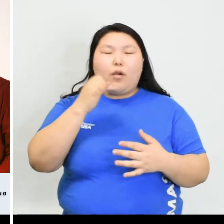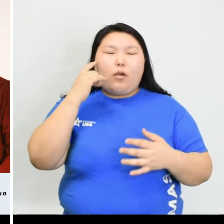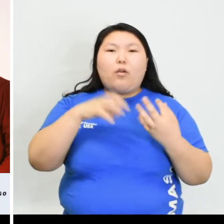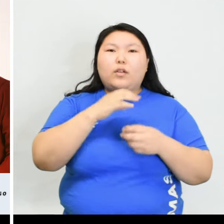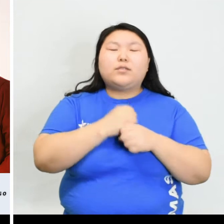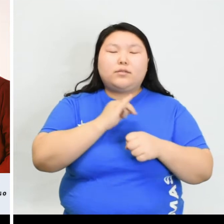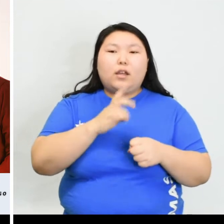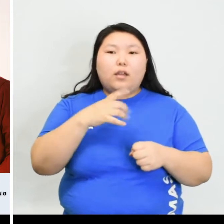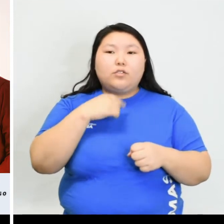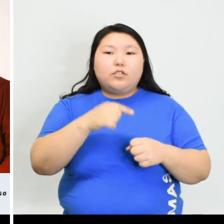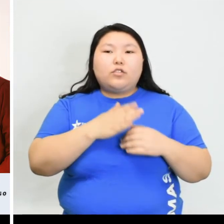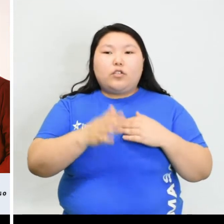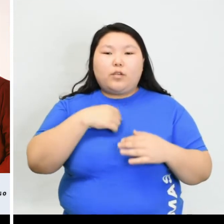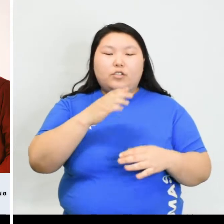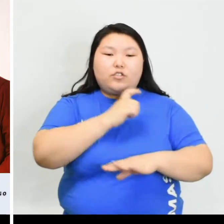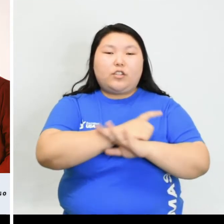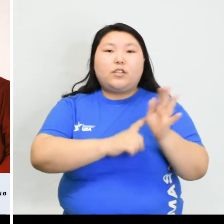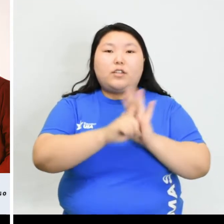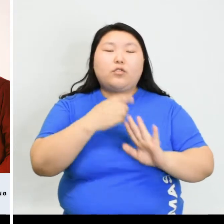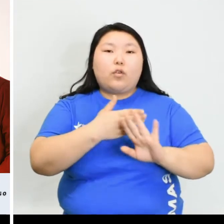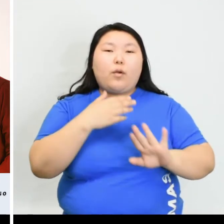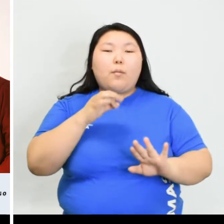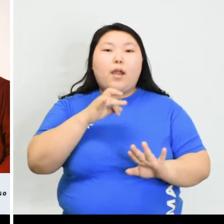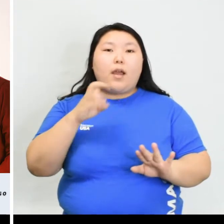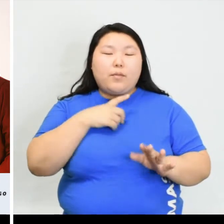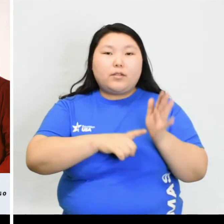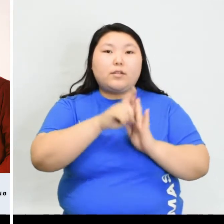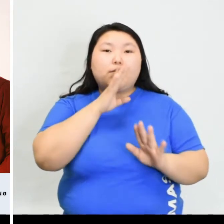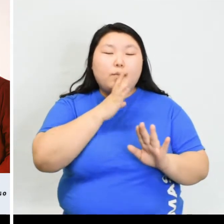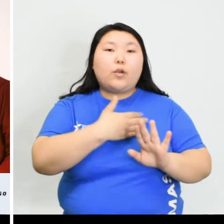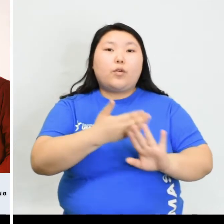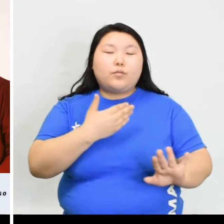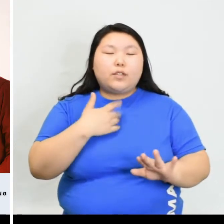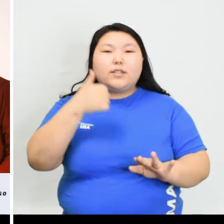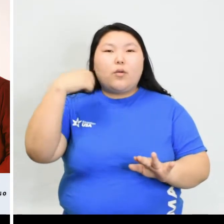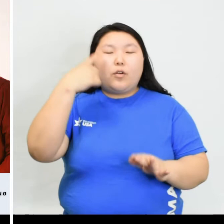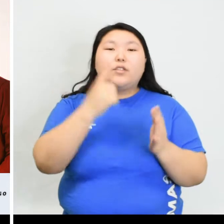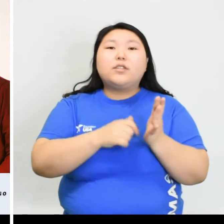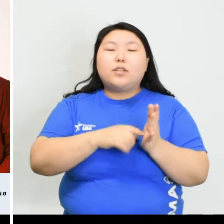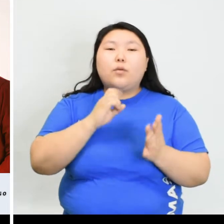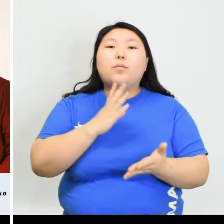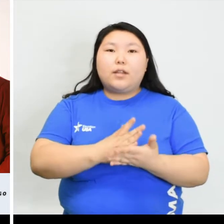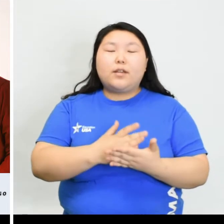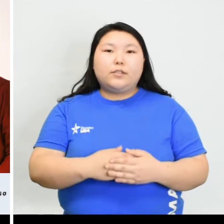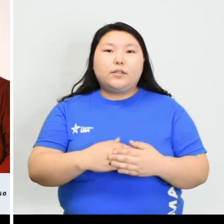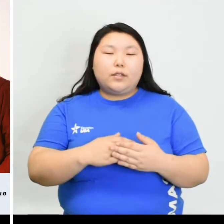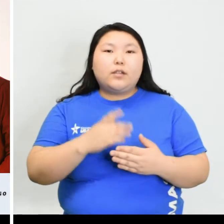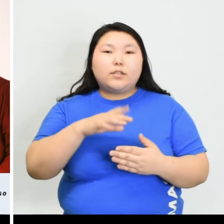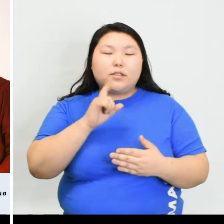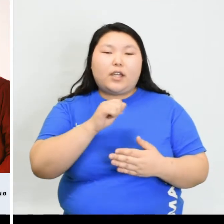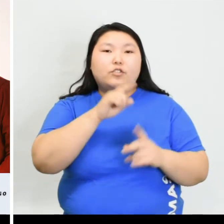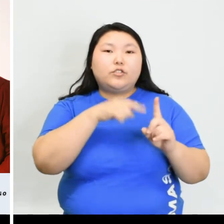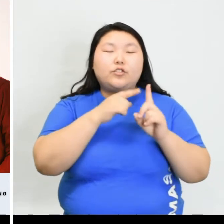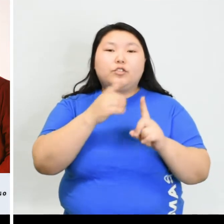бүр оверлоад болсон. Тэгэхээр тэрнээс өш хичээл эхлэхээс өмнө программ чи эхлэхээс өмнө ер нь сайн бодох хэрэгтэй юм билэ. За